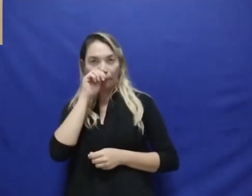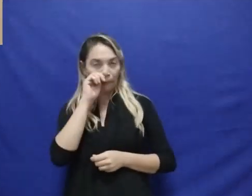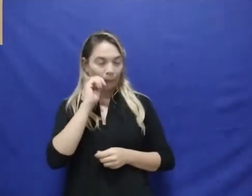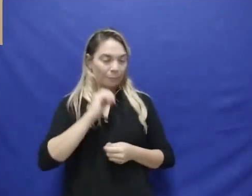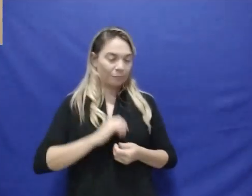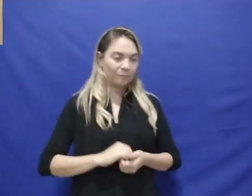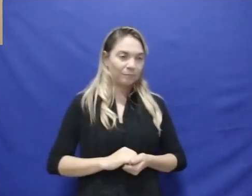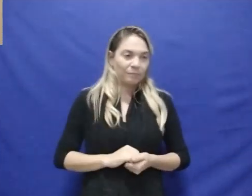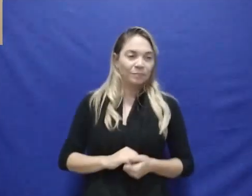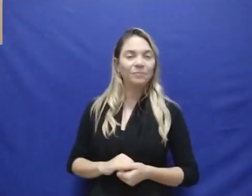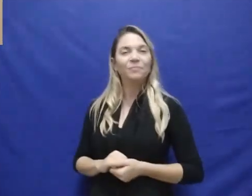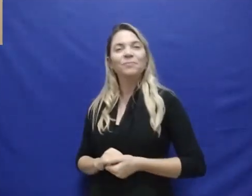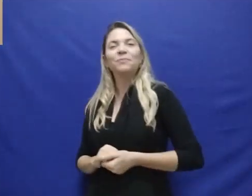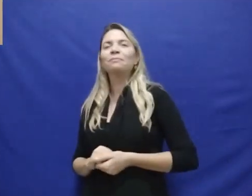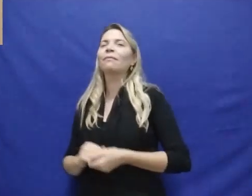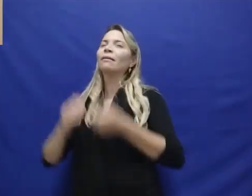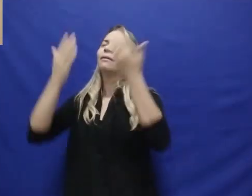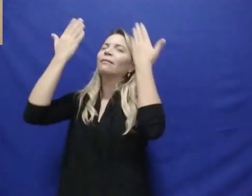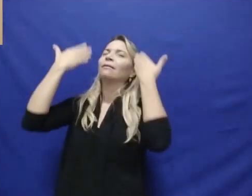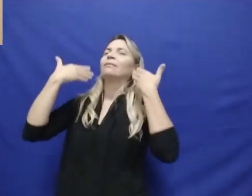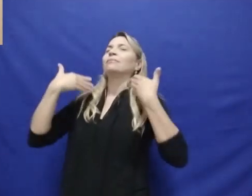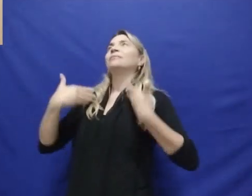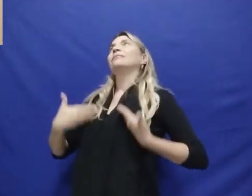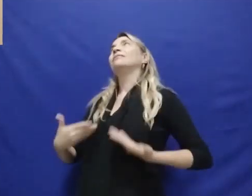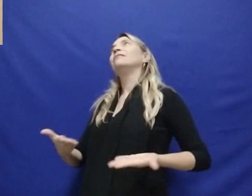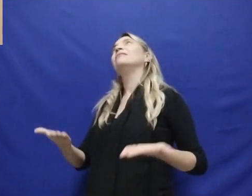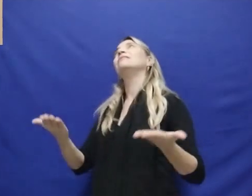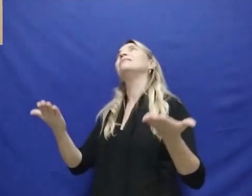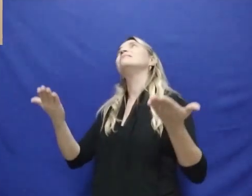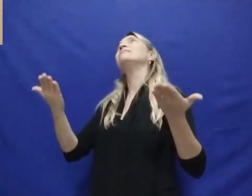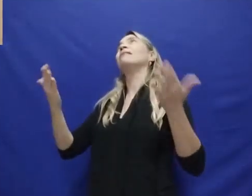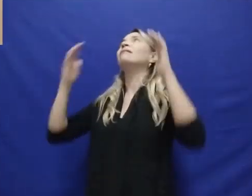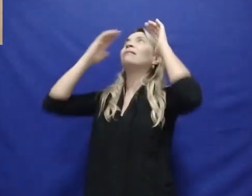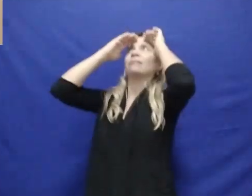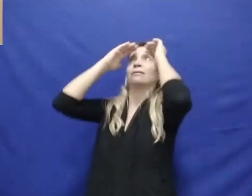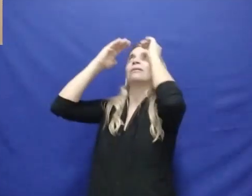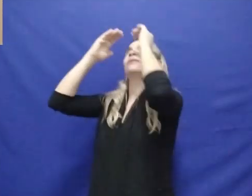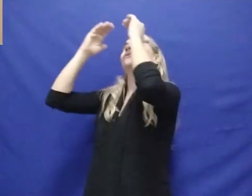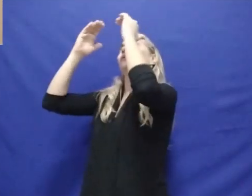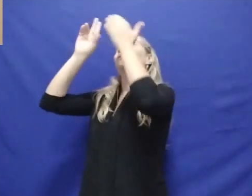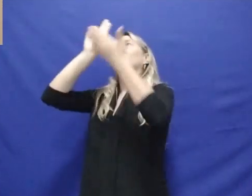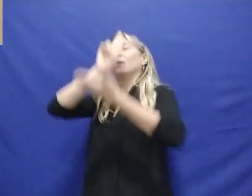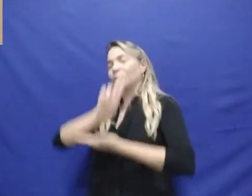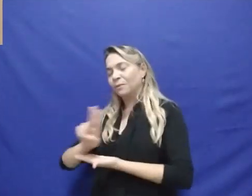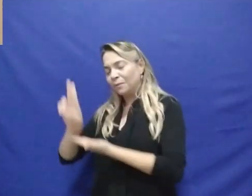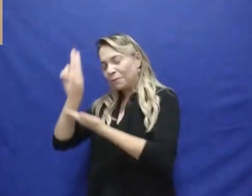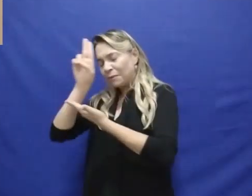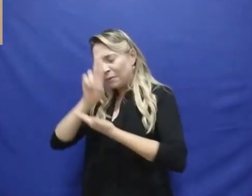Usa, Senhor,